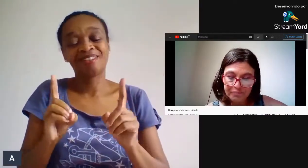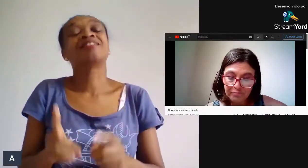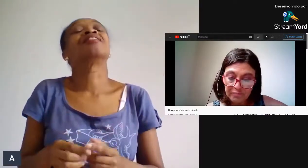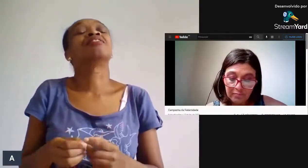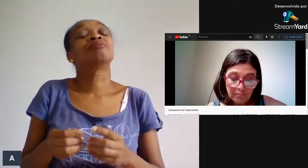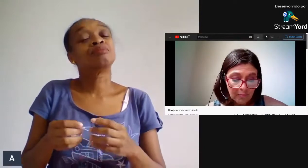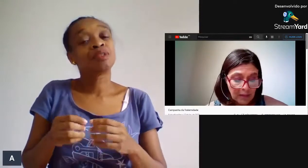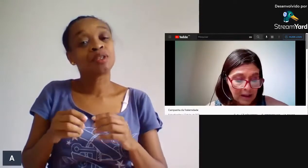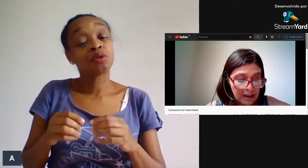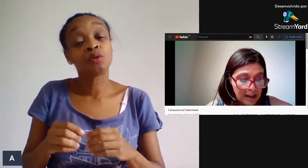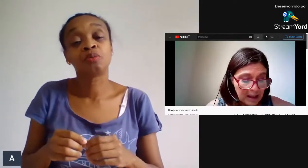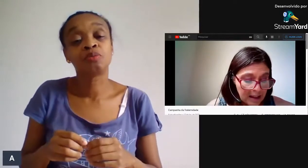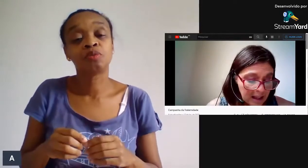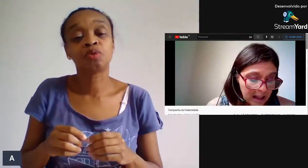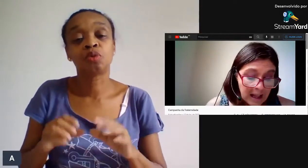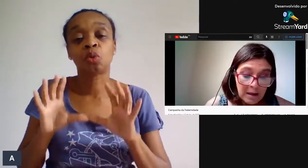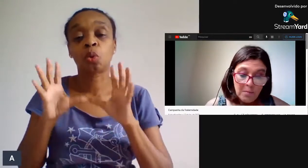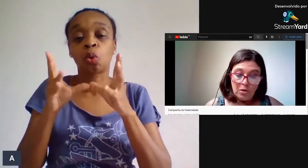ecumênica.